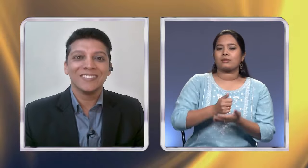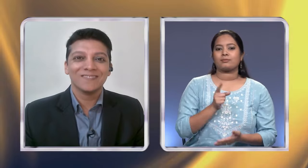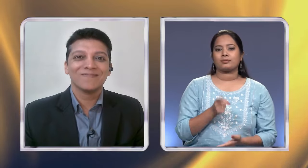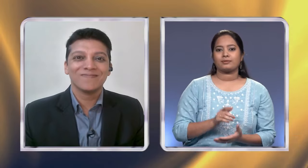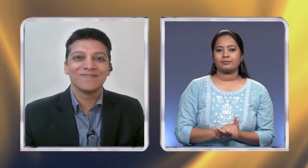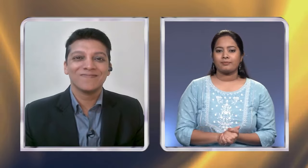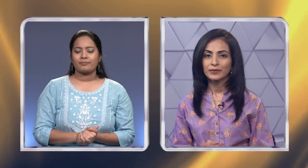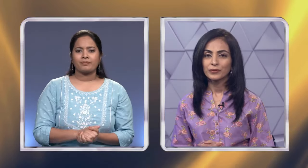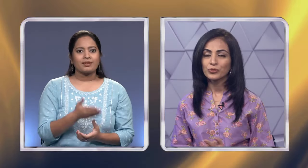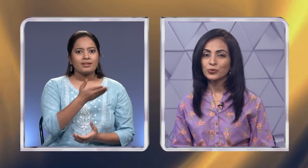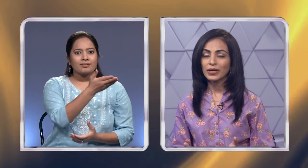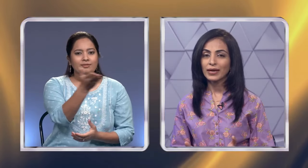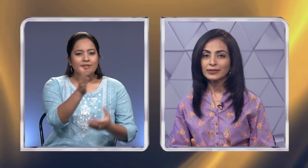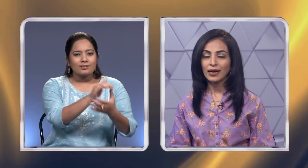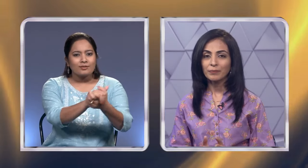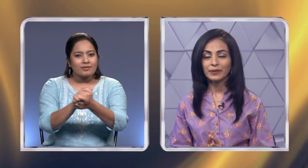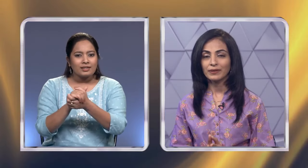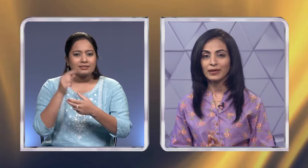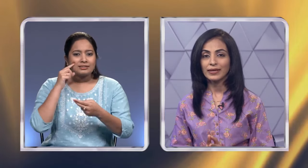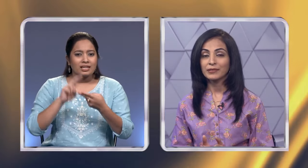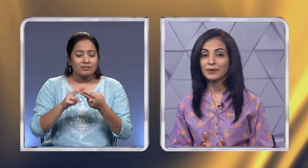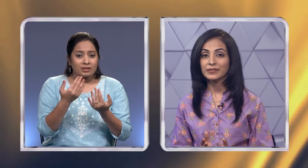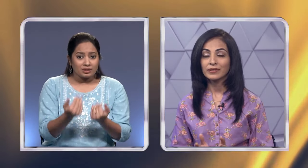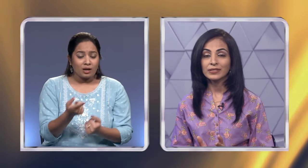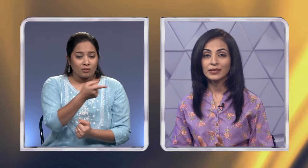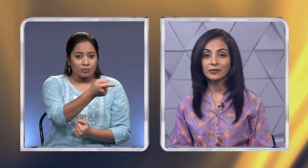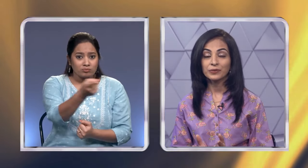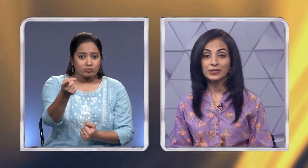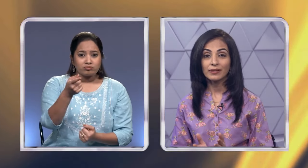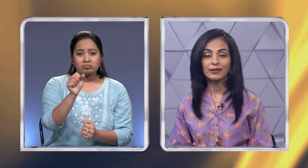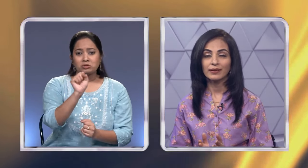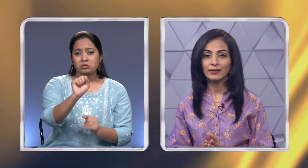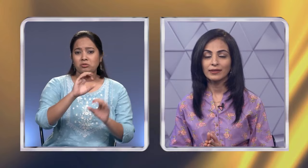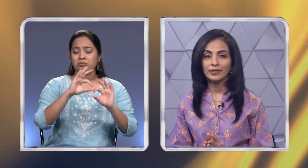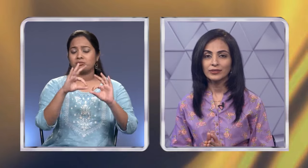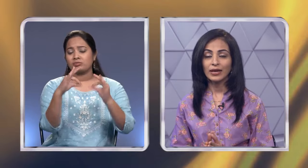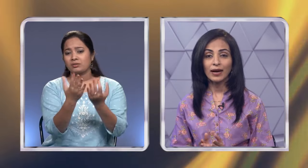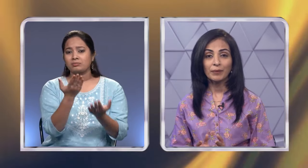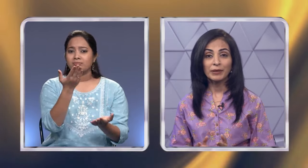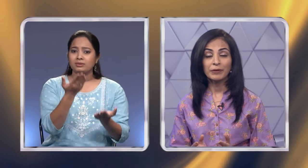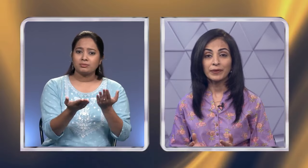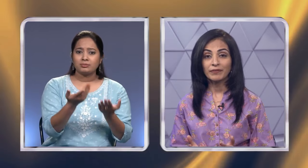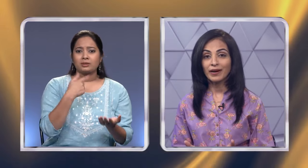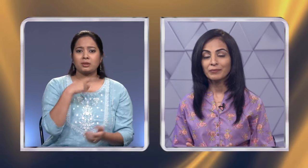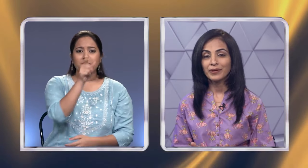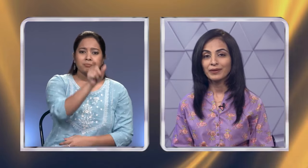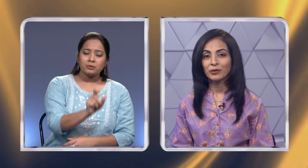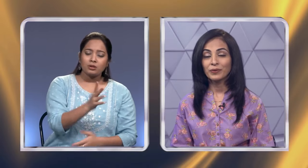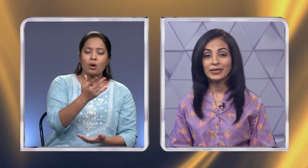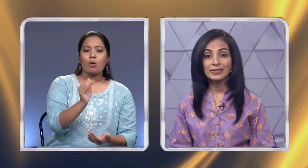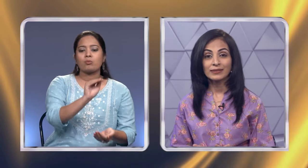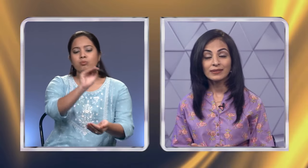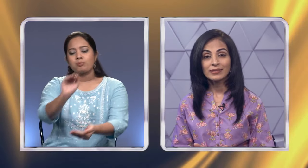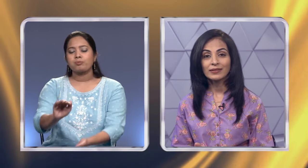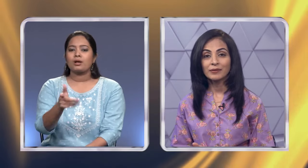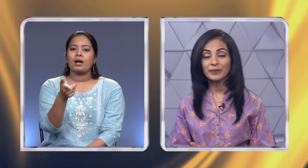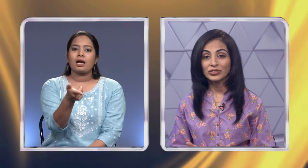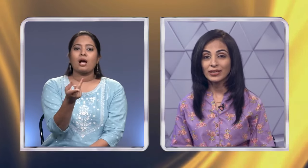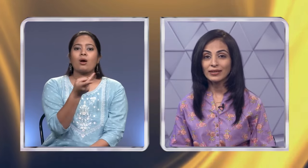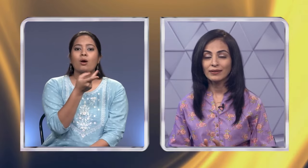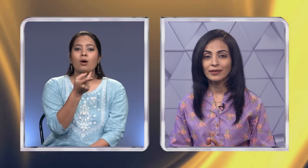कर आए। दोस्तों, अगर आज आप भी ऐसी परिस्थिति से गुजर रहे हैं जहां आपके भी परिवार में कोई ऐसा